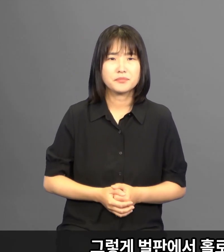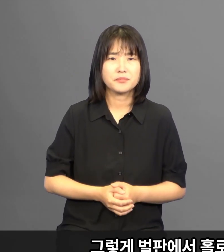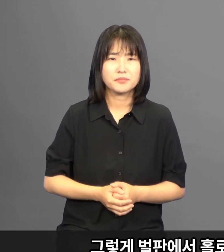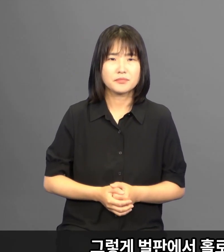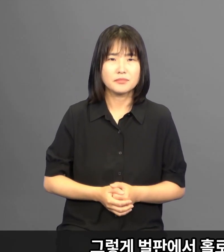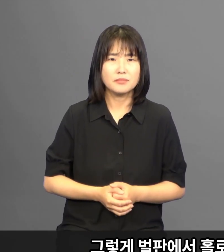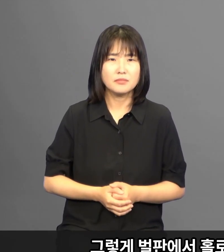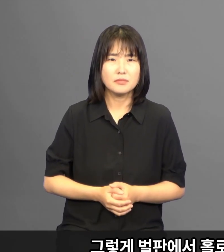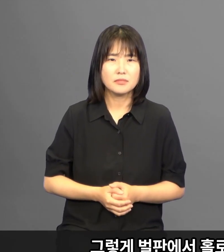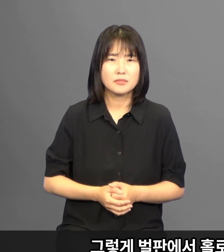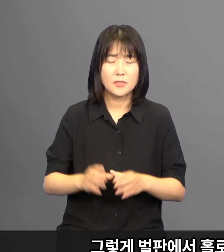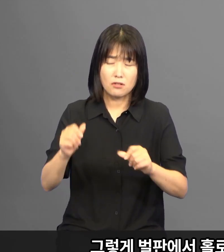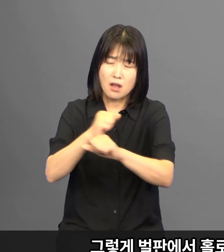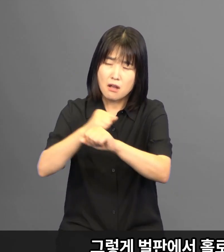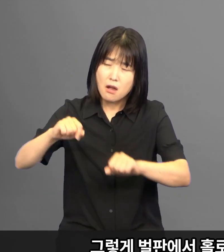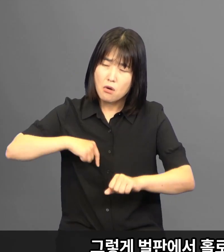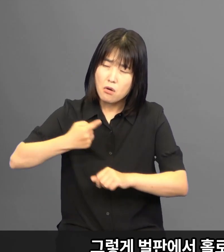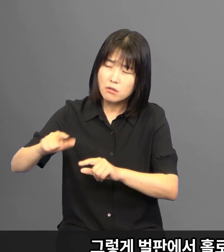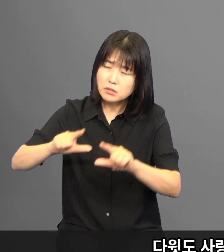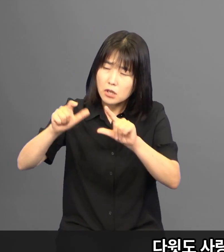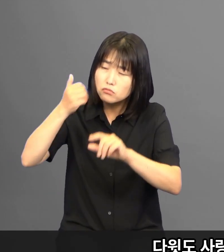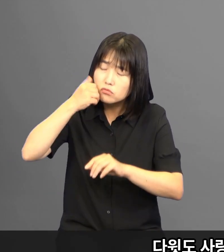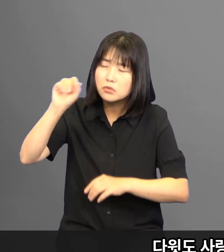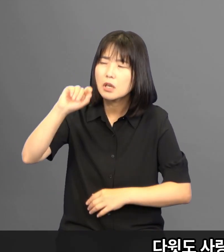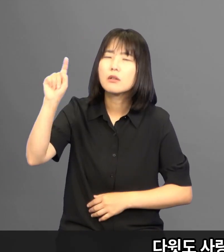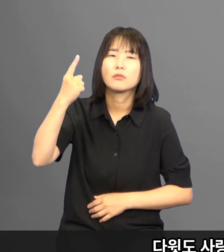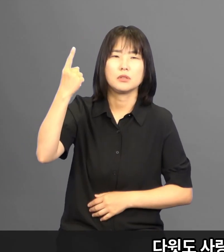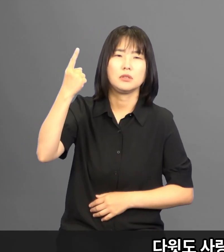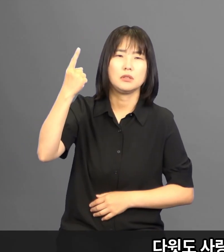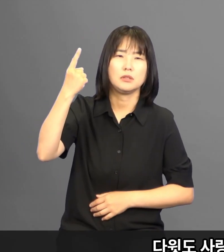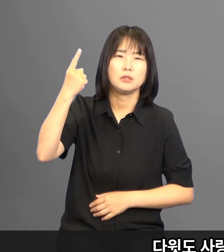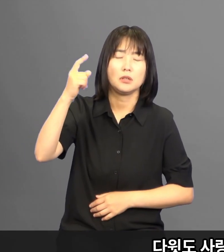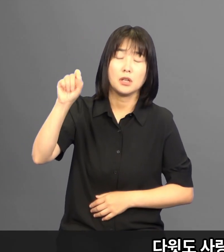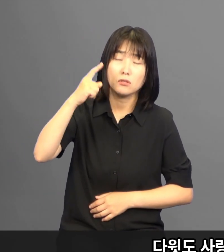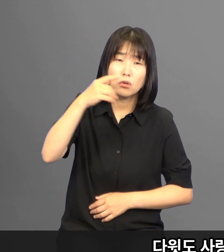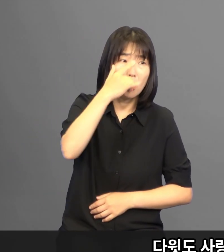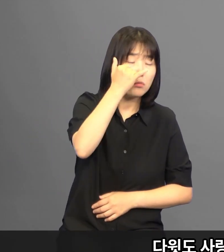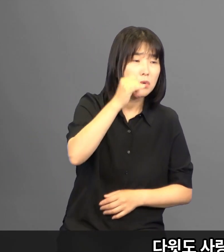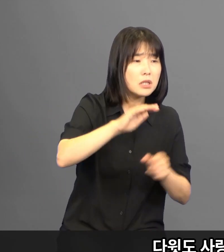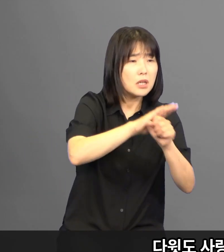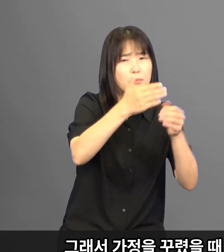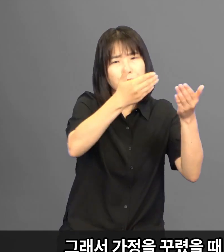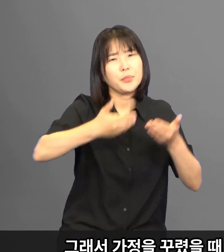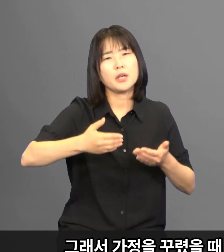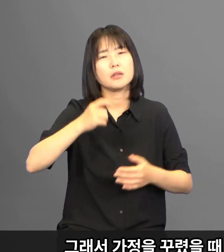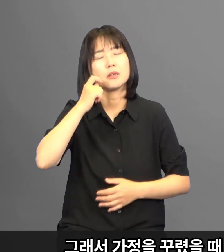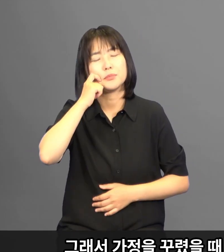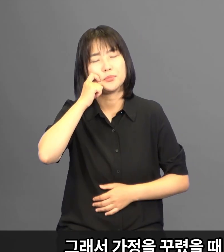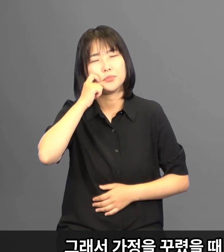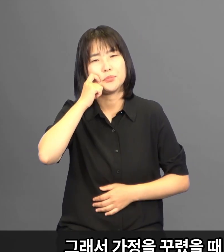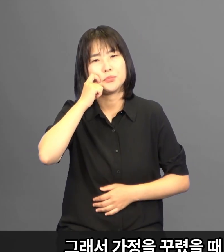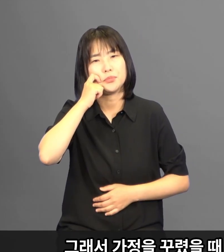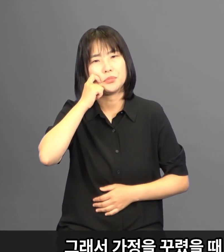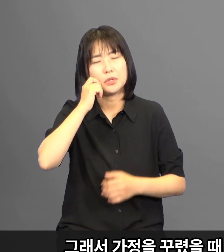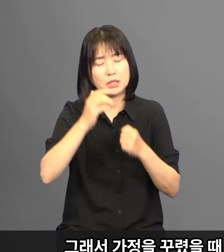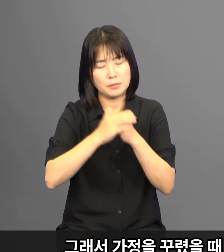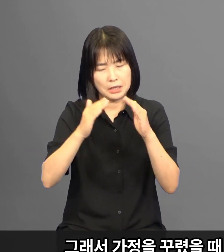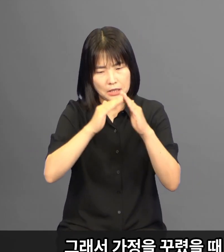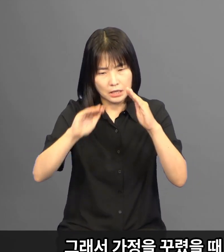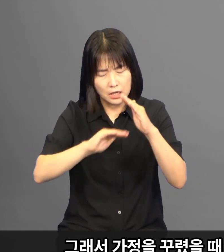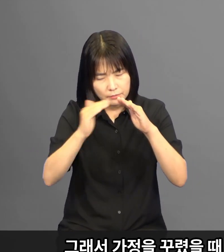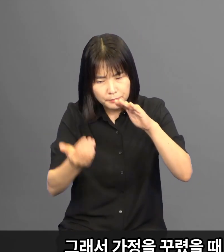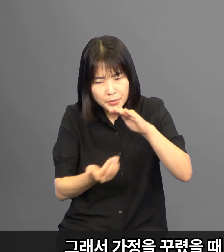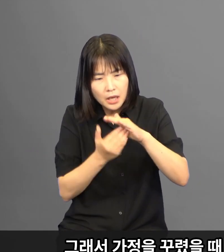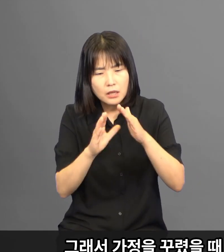벌판에서 홀로 살았던 사람이 다윗이에요. 다윗도 사랑을 받지 못했어요. 그래서 가정을 꾸렸을 때